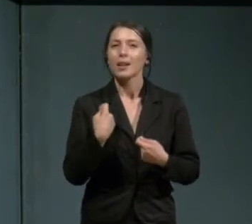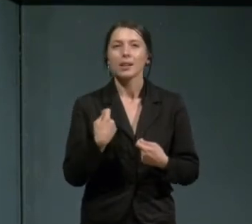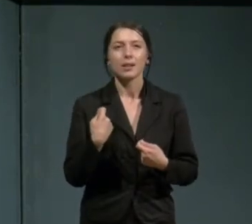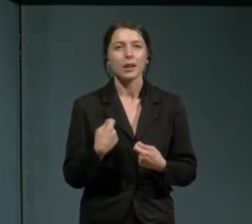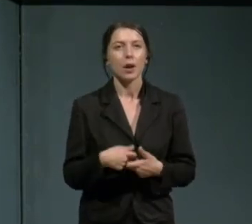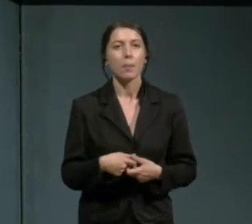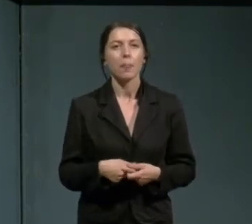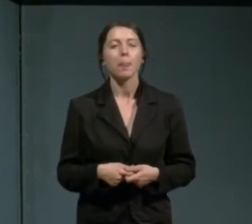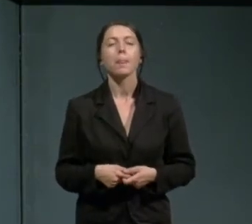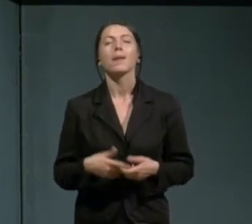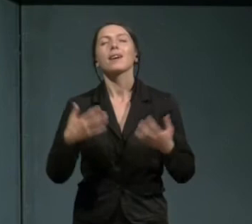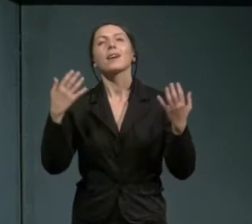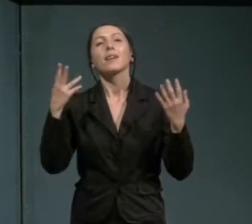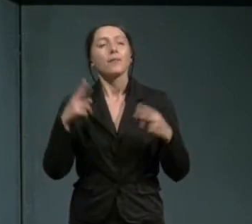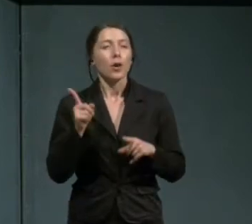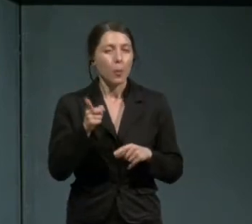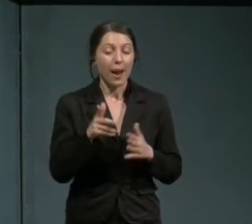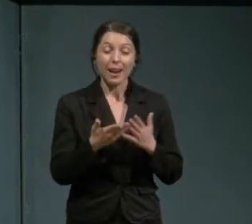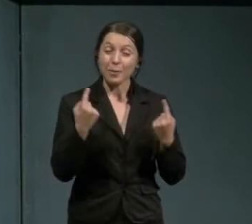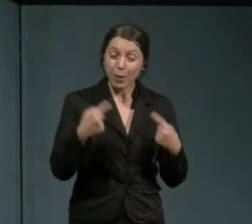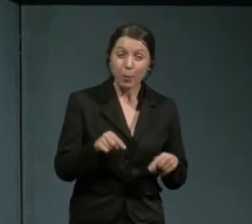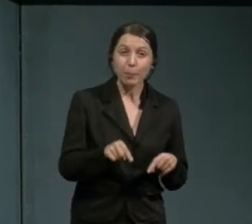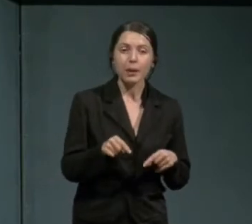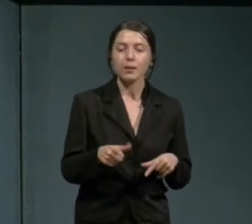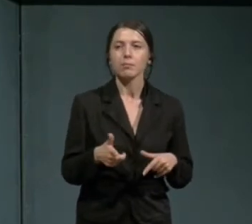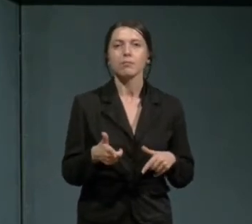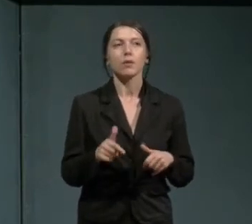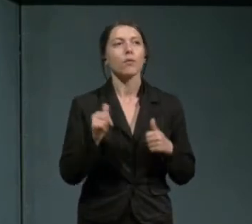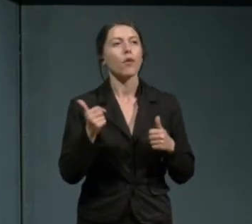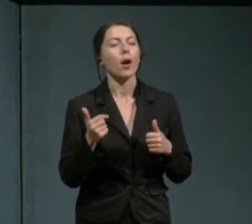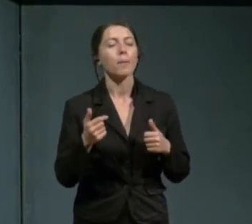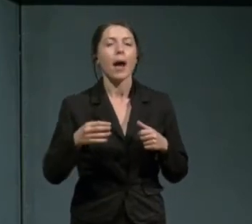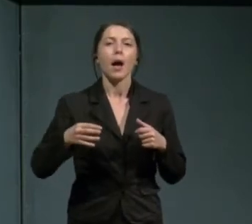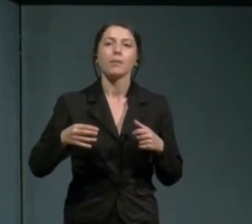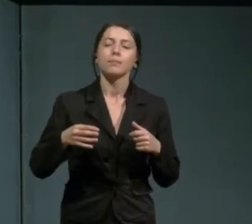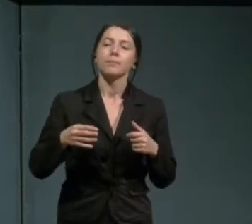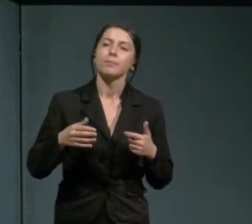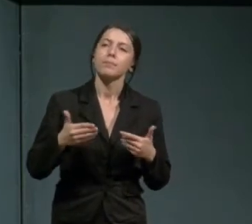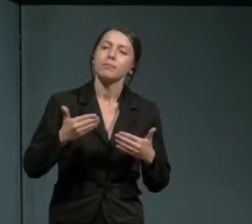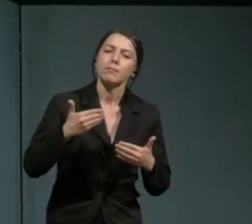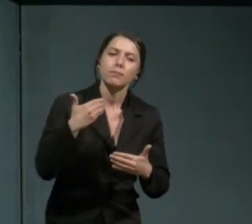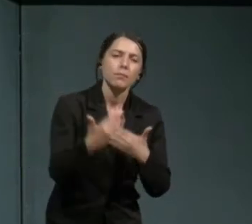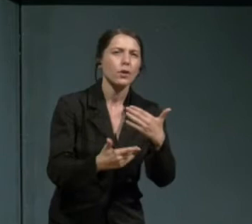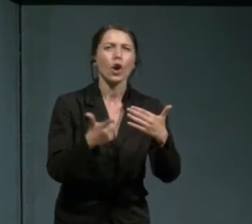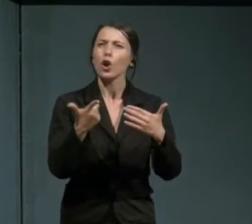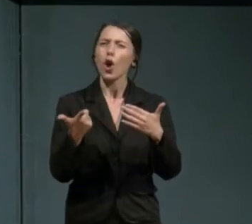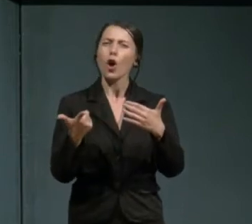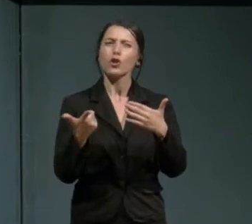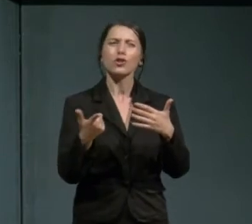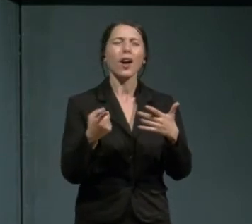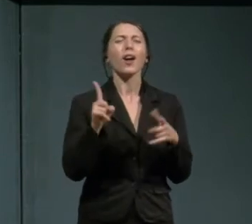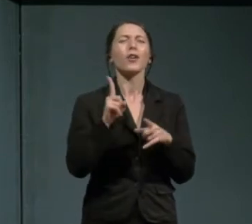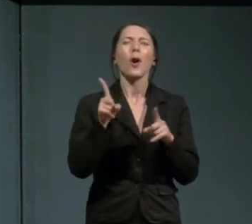ed è vero che in questo libro non si segue un processo non si è in un libro come se